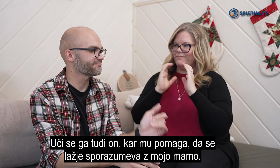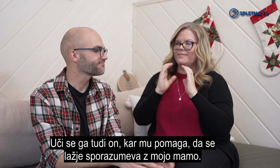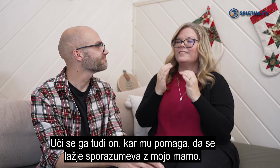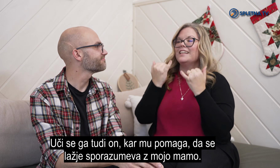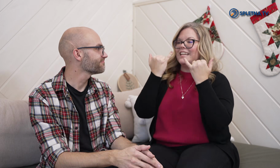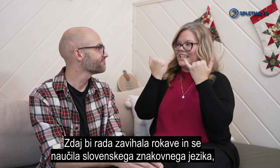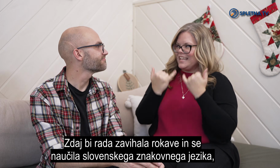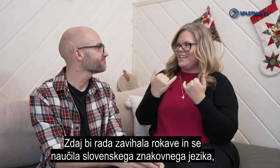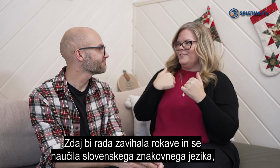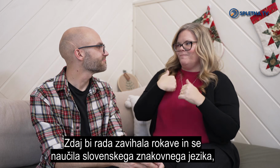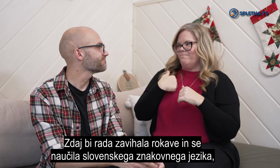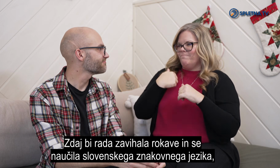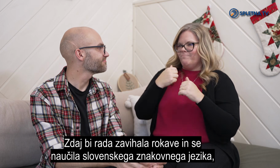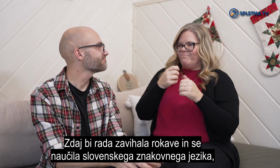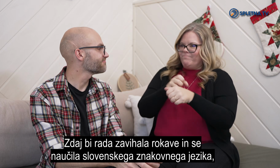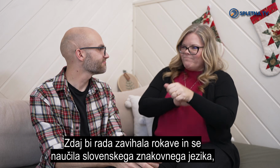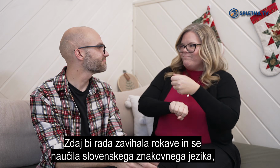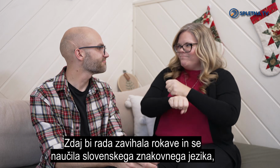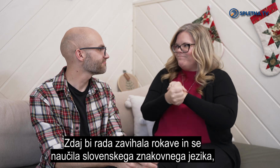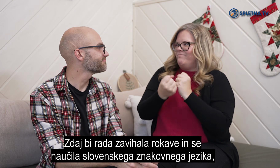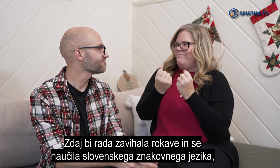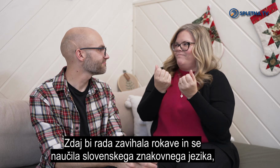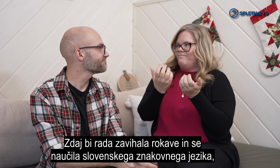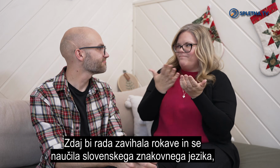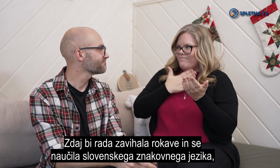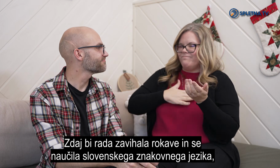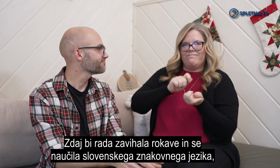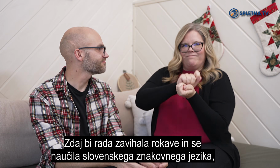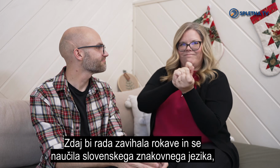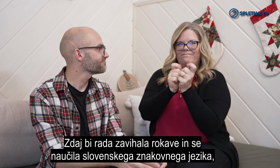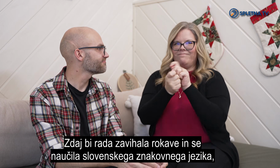Zdaj bi rada zavihala rokave in se naučila slovenskega znakovnega jezika.